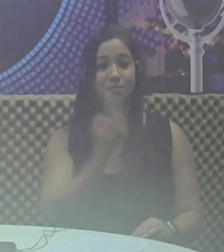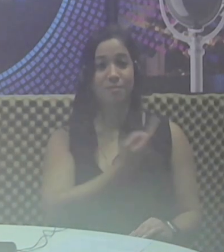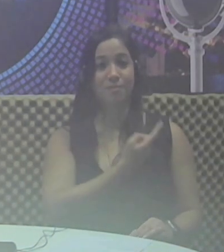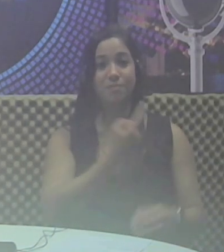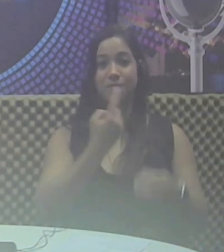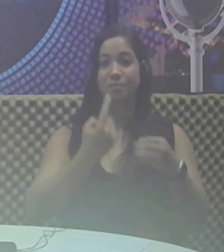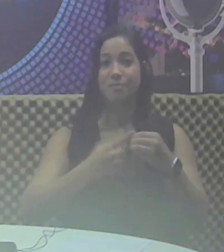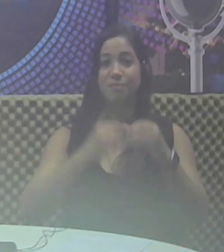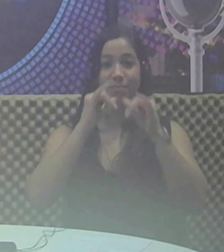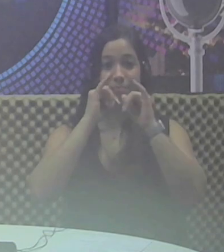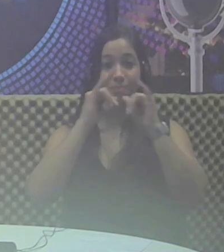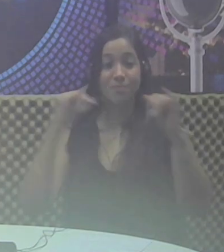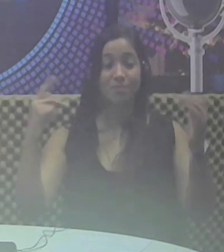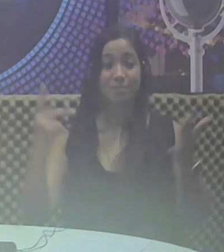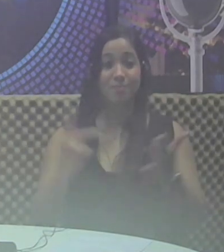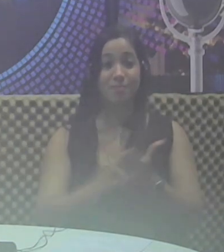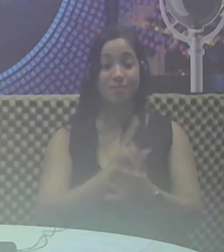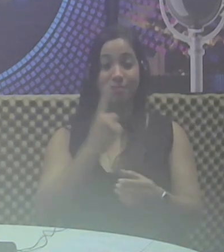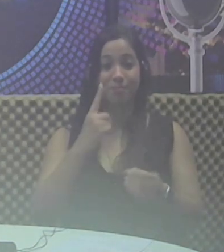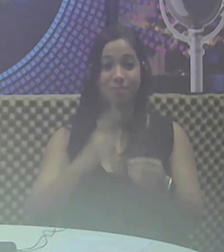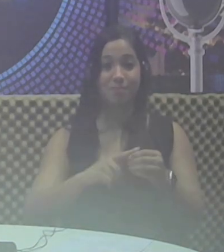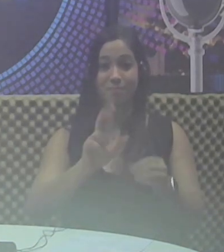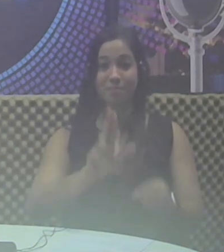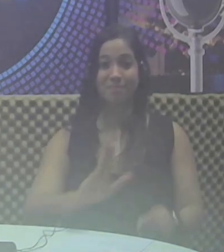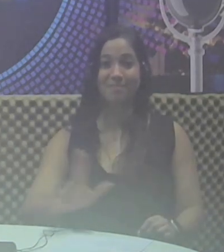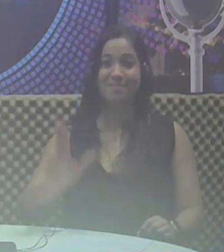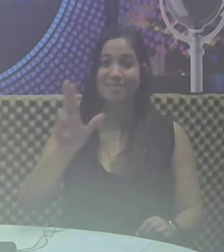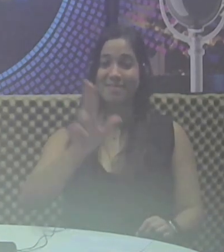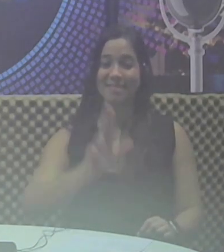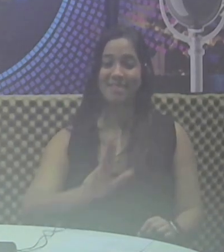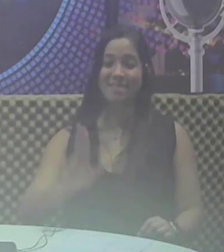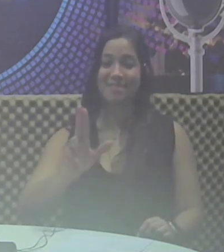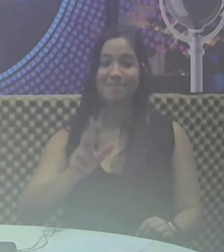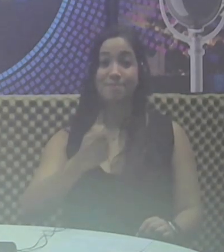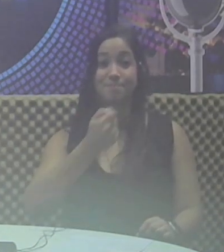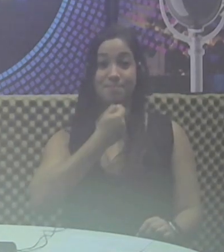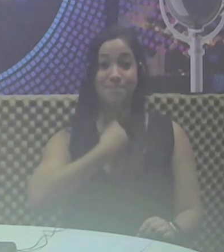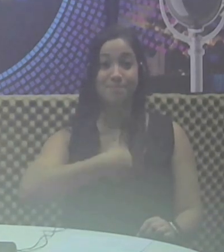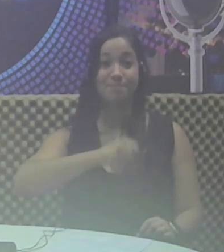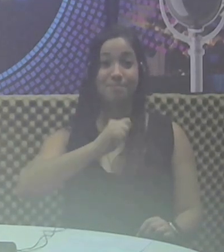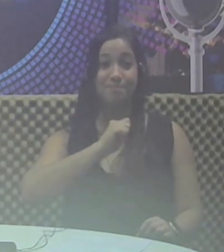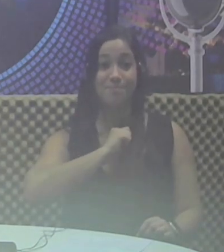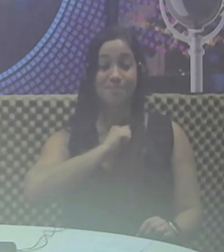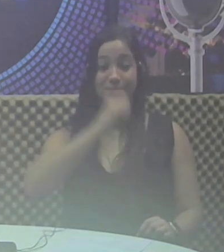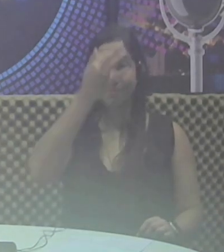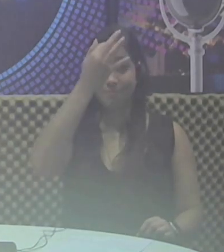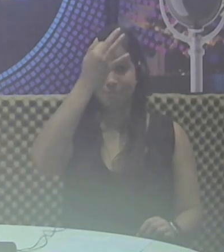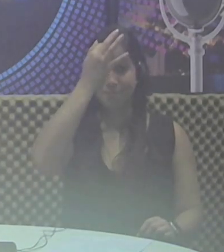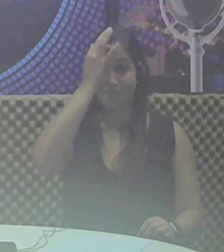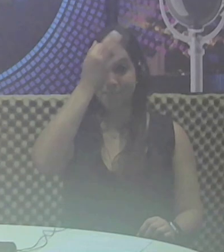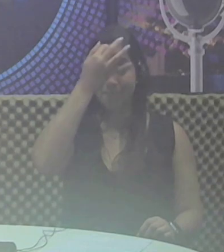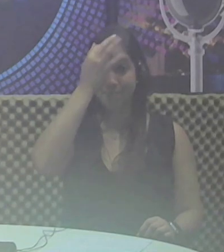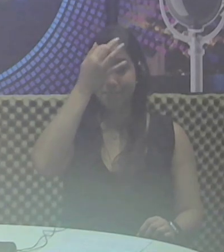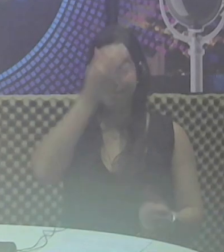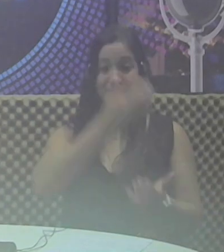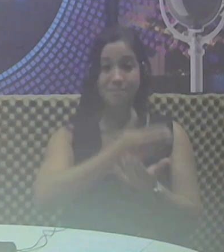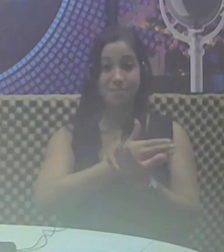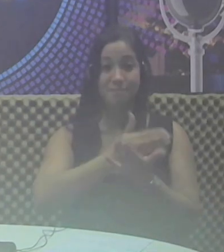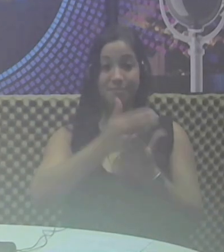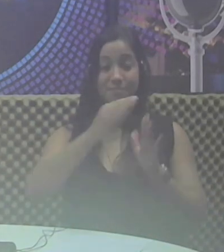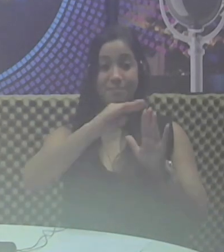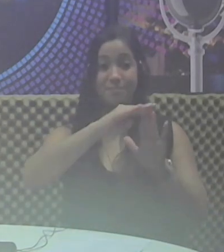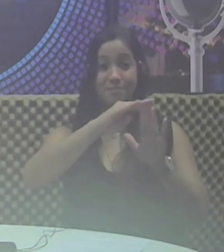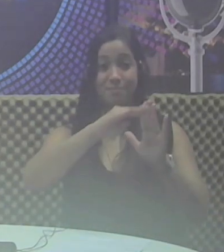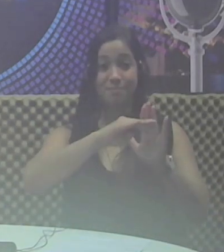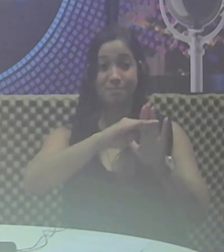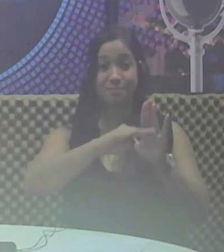Cidade, com um boletim de notícias sobre o que de fato acontece em Uberlândia. Eu sou Fernando Natalio e começamos